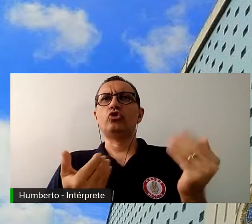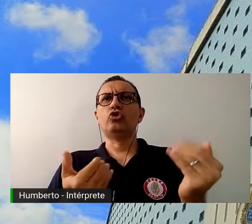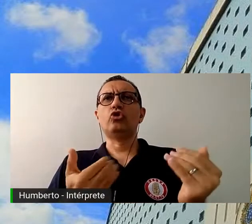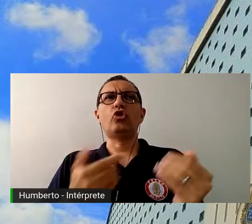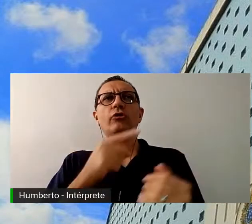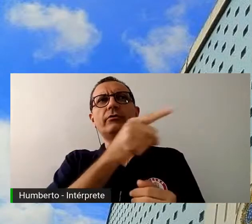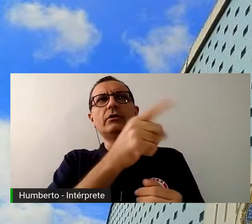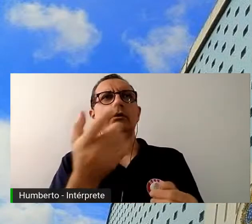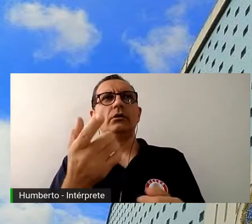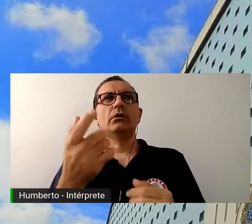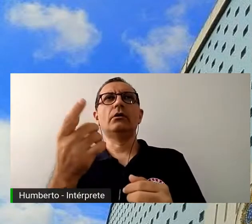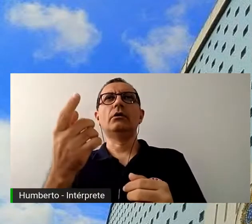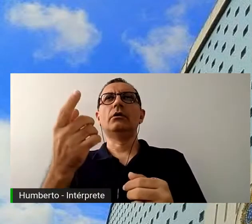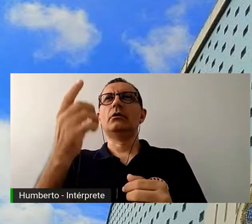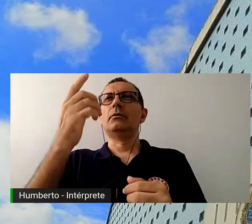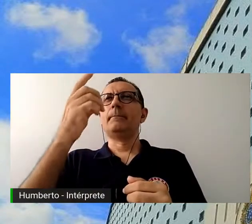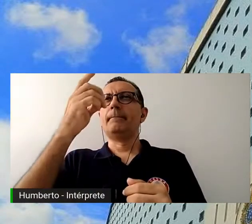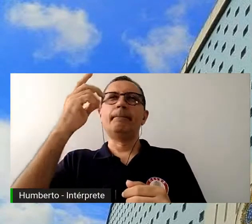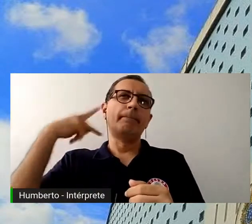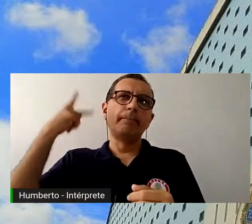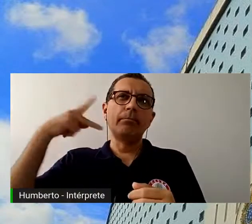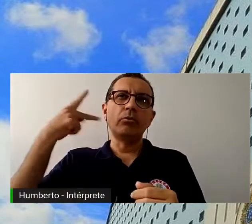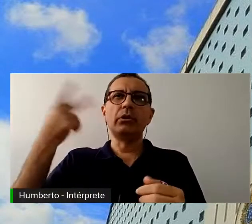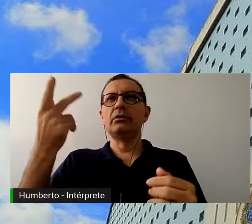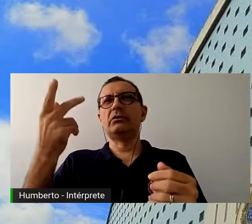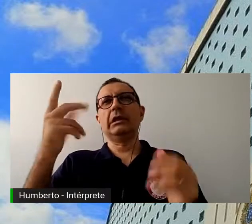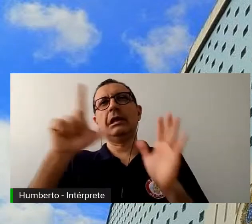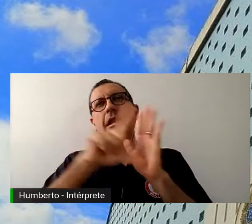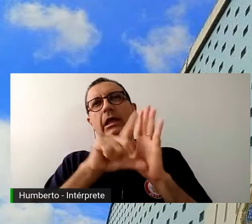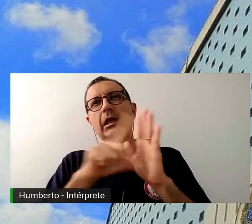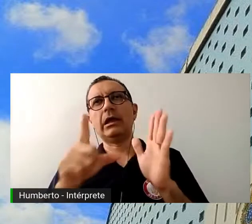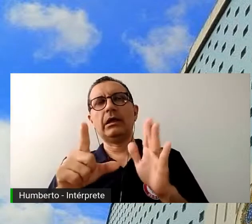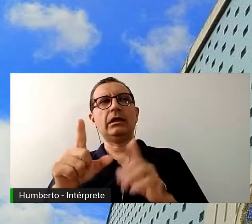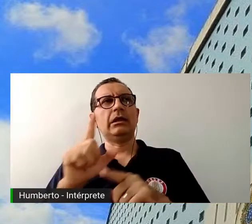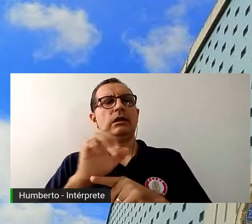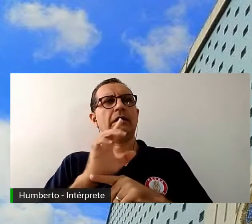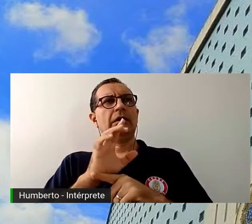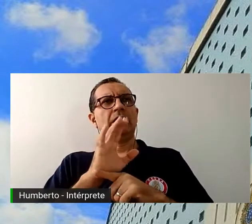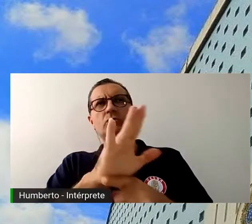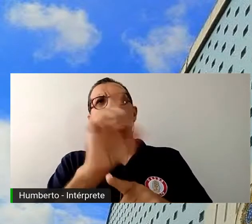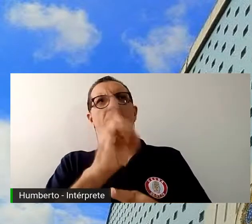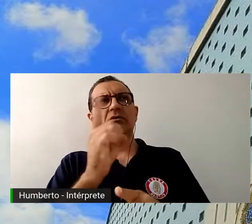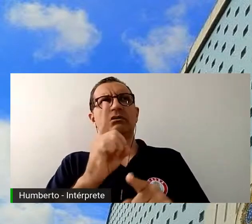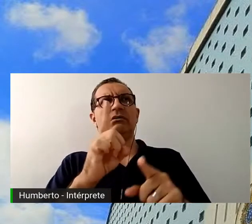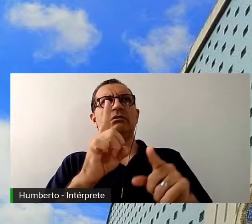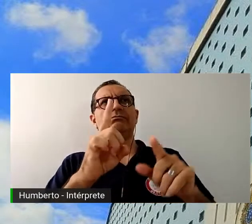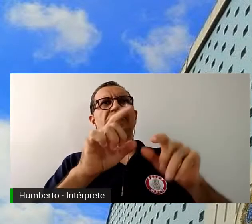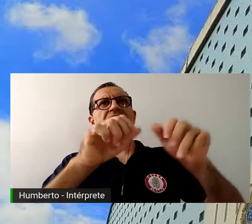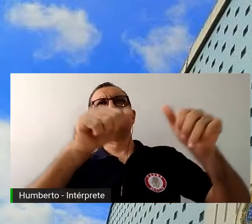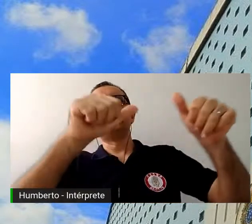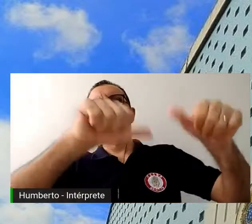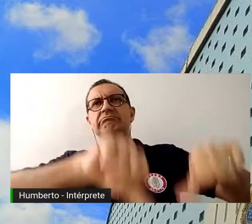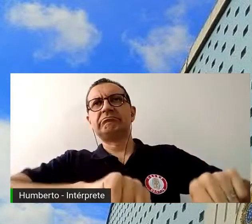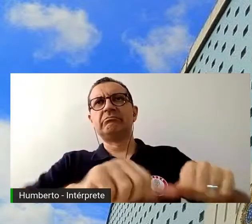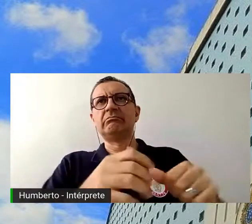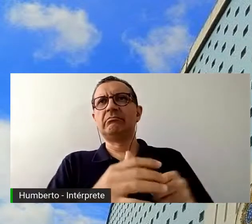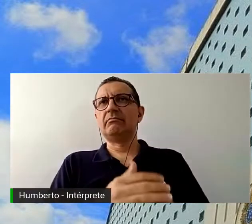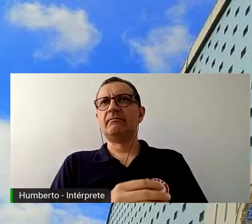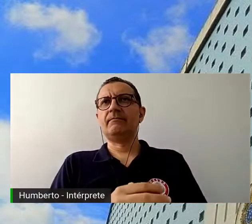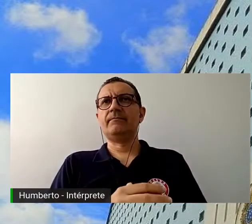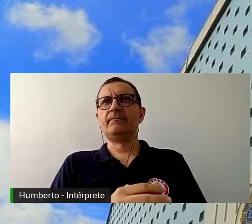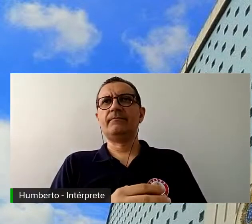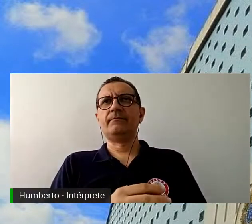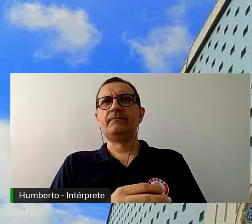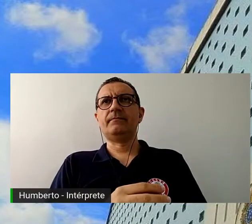regressiva, isto é, de desinvestimento, apenas se adaptem ou se rendam aos apelos do tráfico. Os